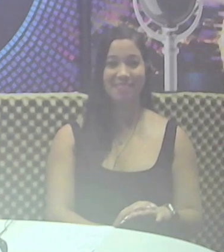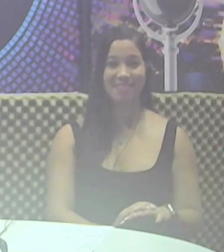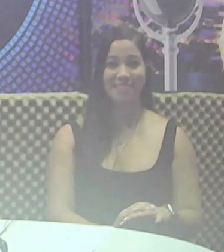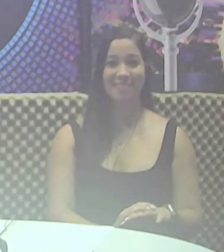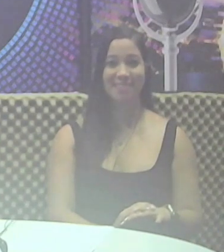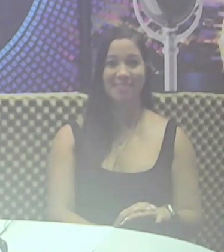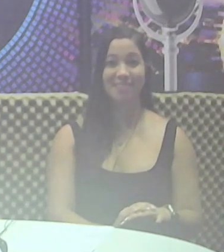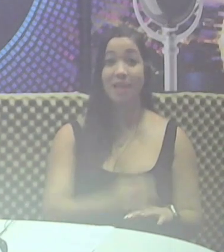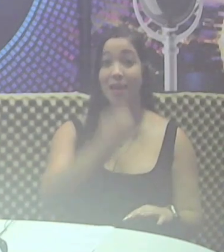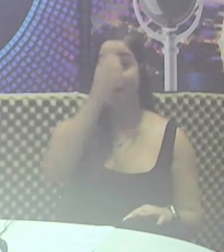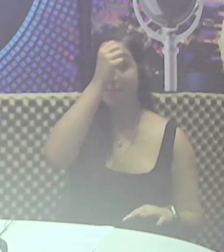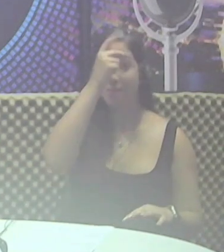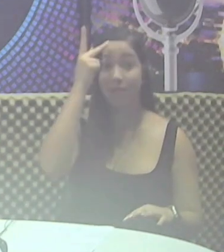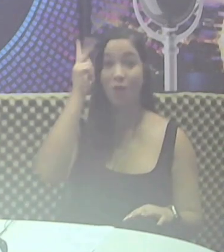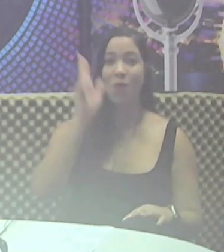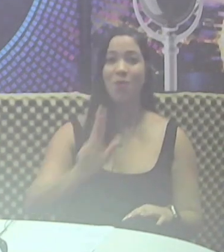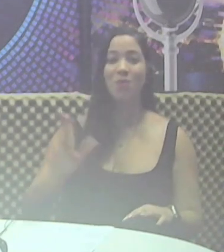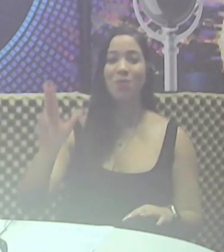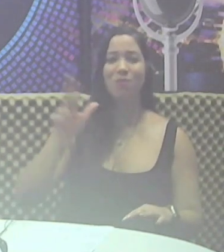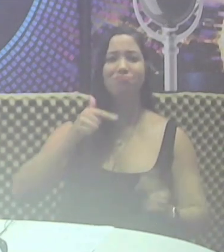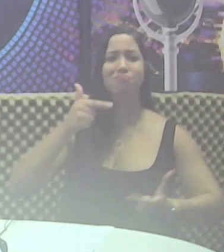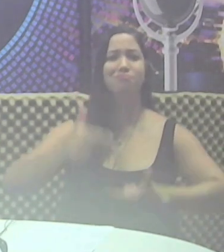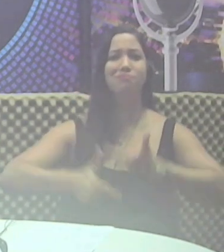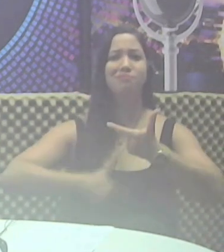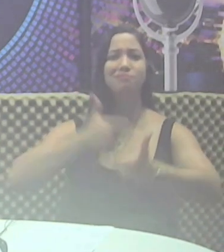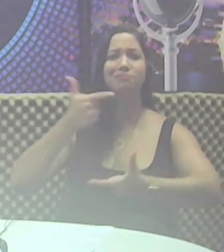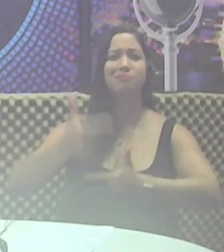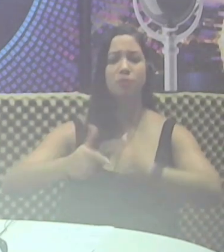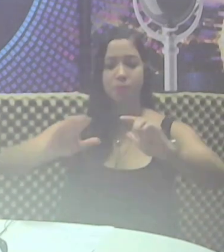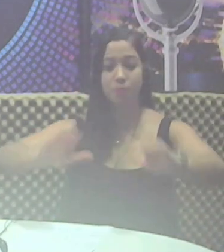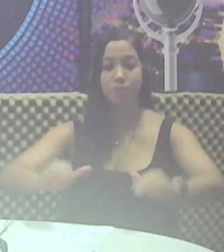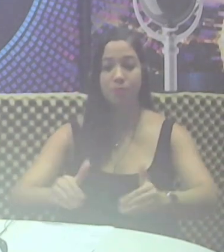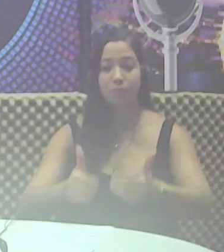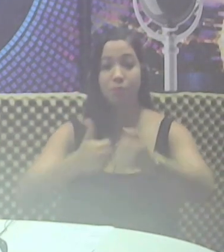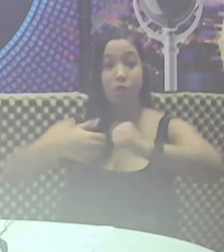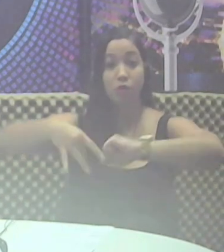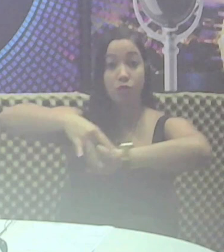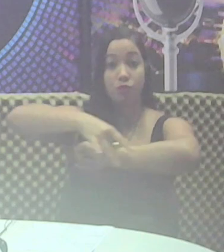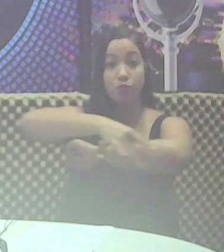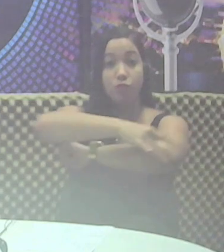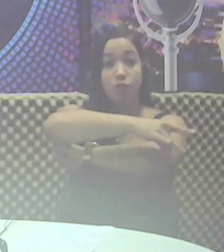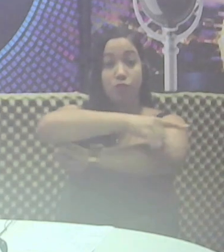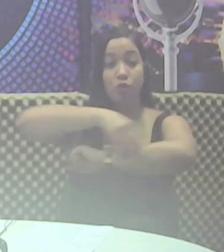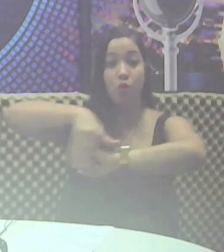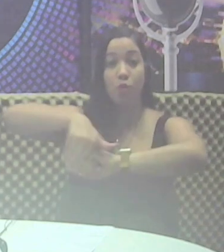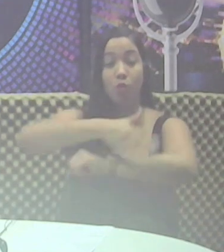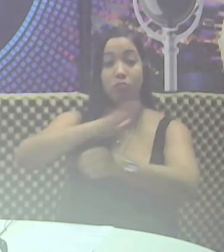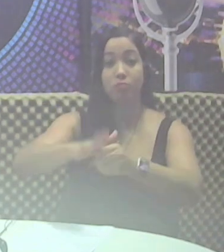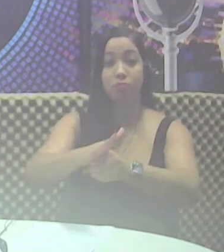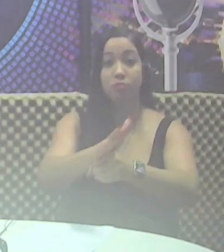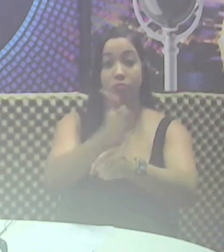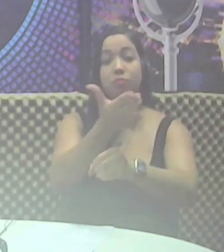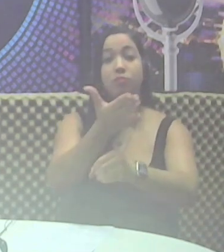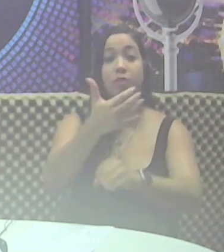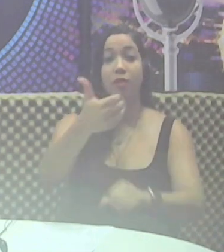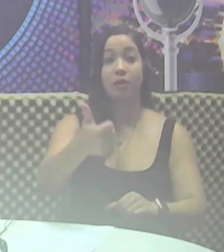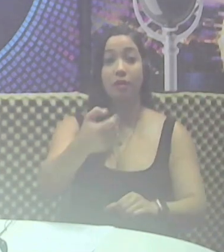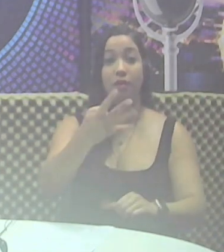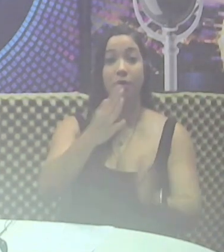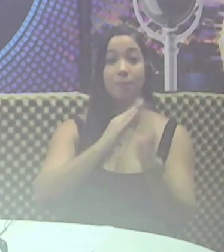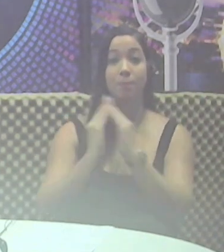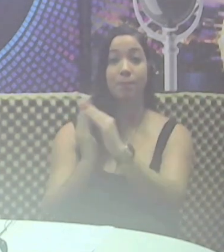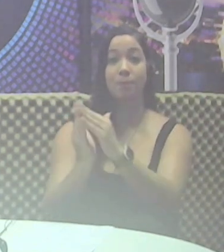A Prefeitura de Uberlândia segue com o serviço de recuperação asfáltica da Operação Tapa Buraco em 14